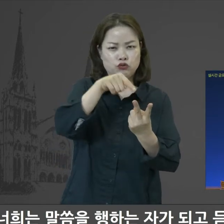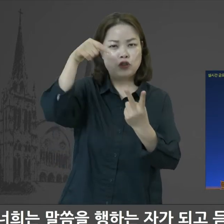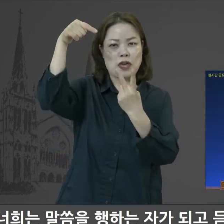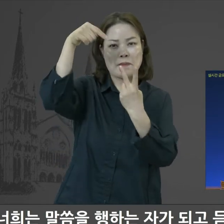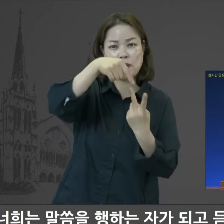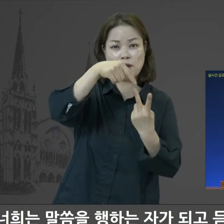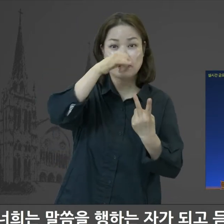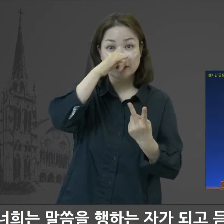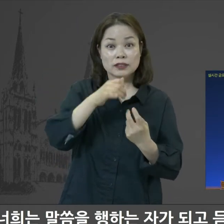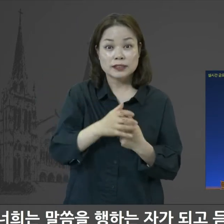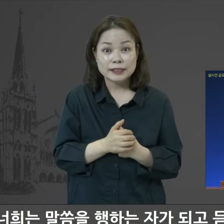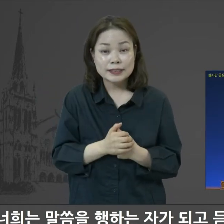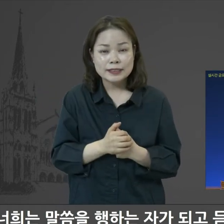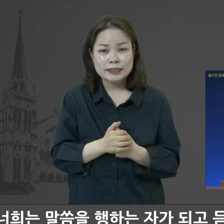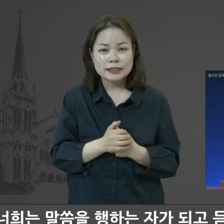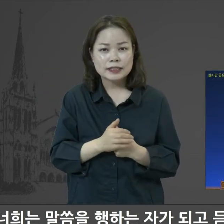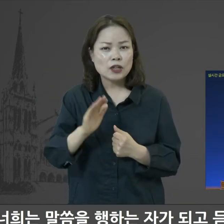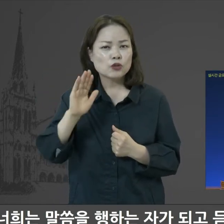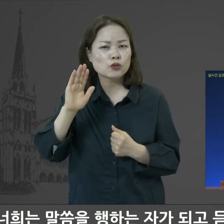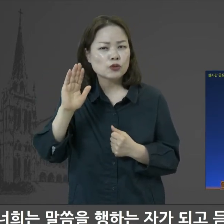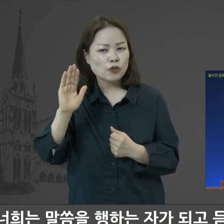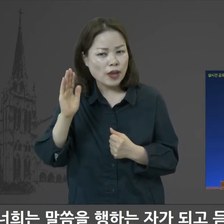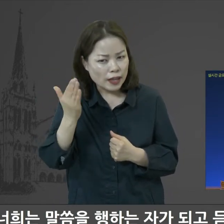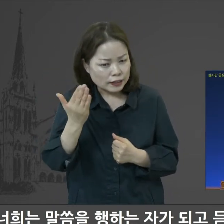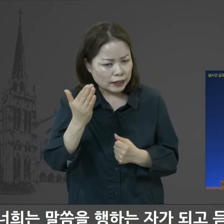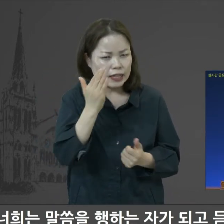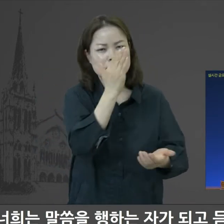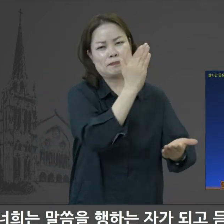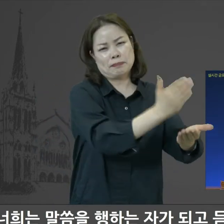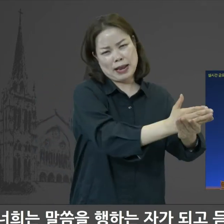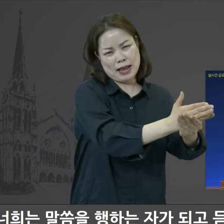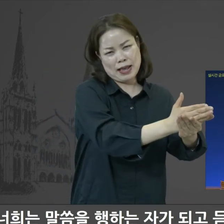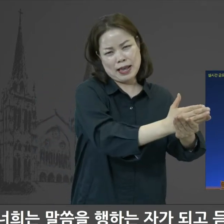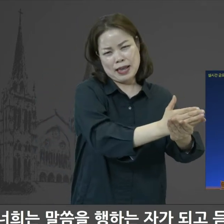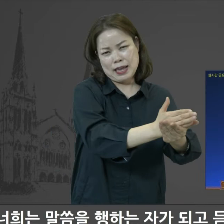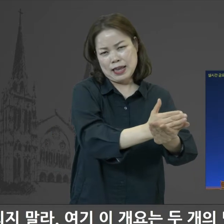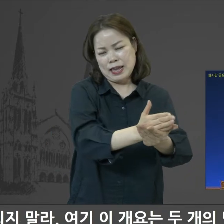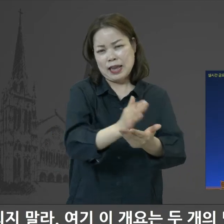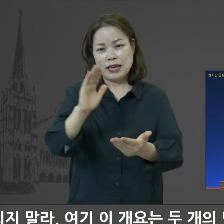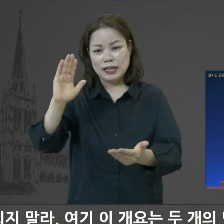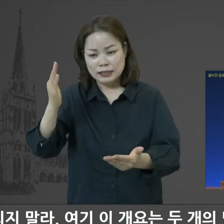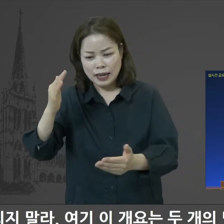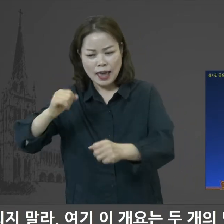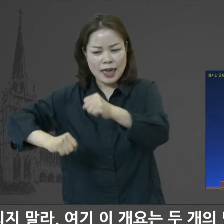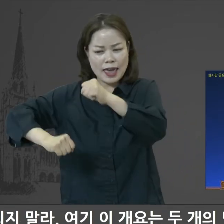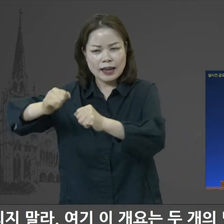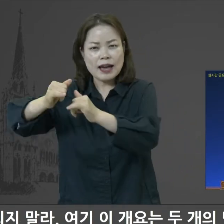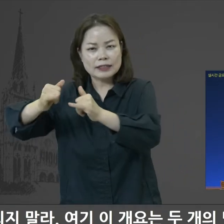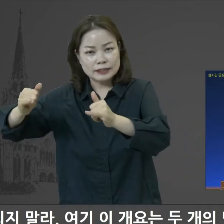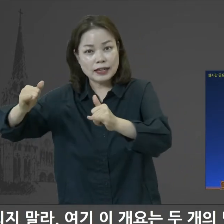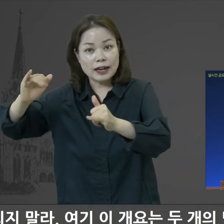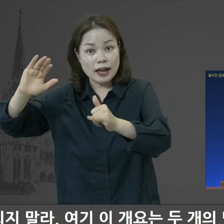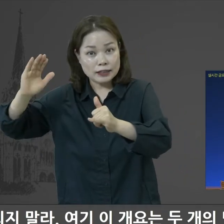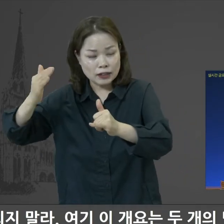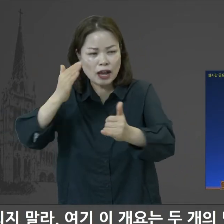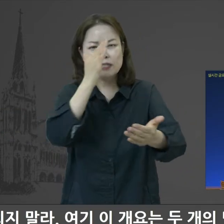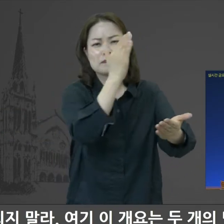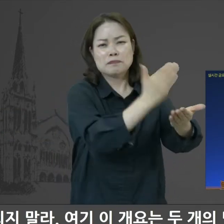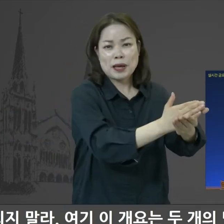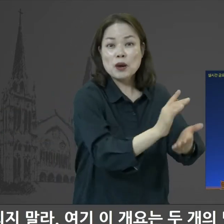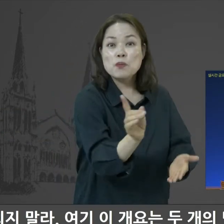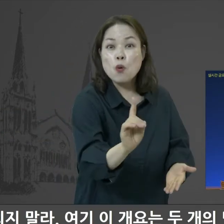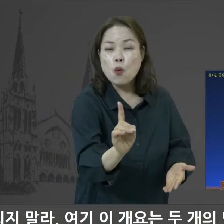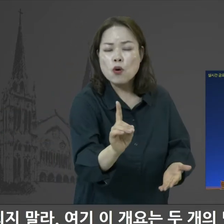있습니다. 돼야 할 것과 되지 말아야 될 것, 될 것은 행하는 자가 돼야 되고 되지 말아야 될